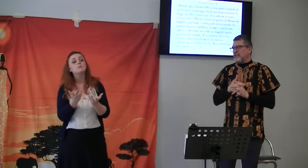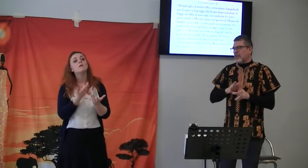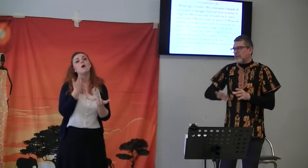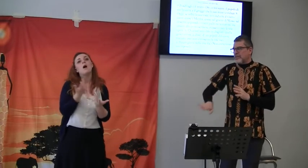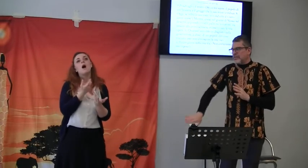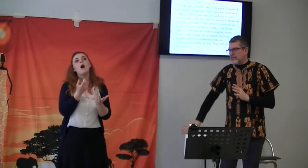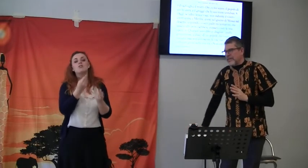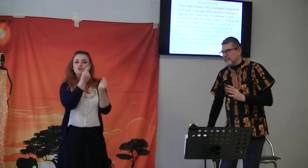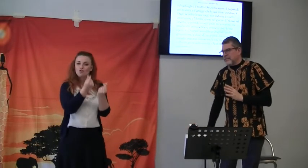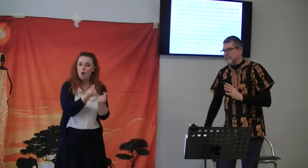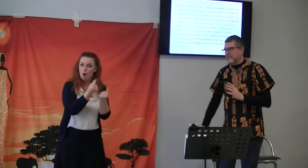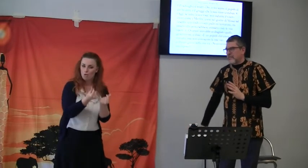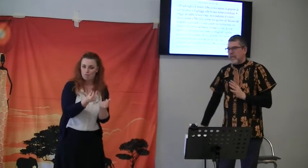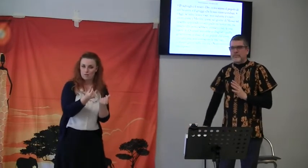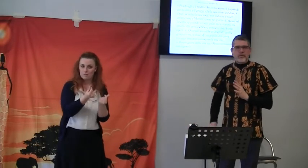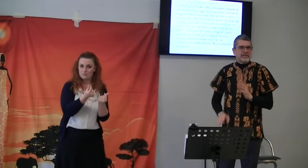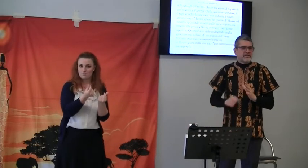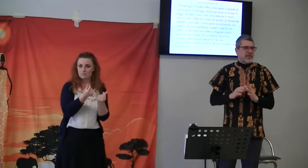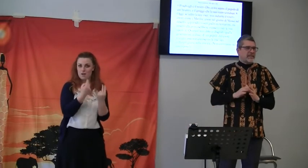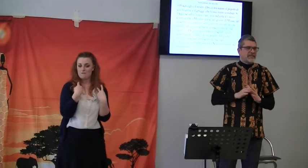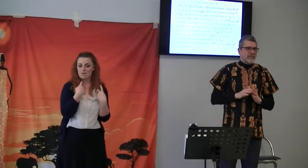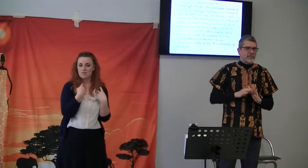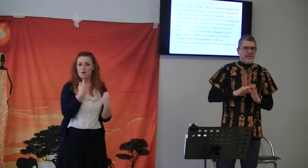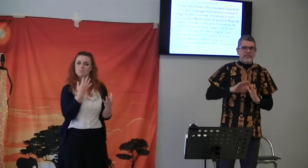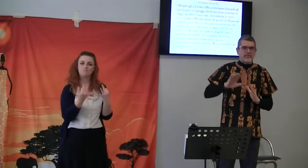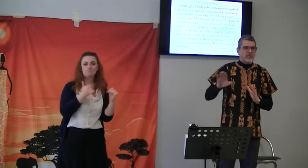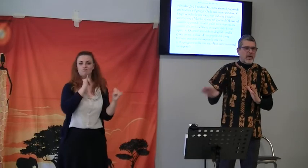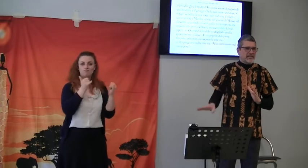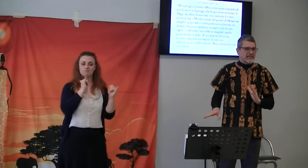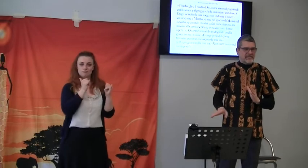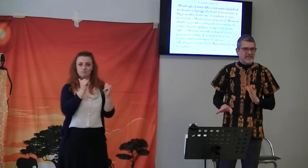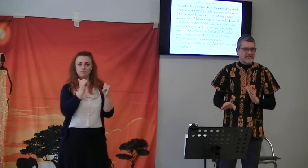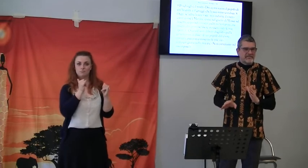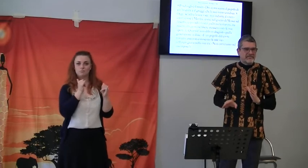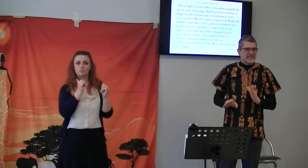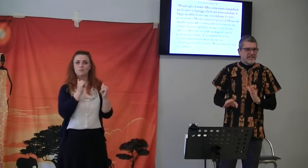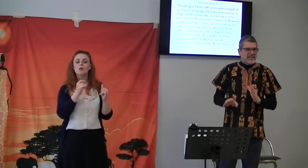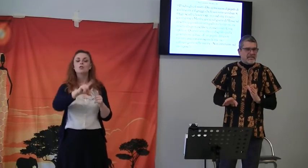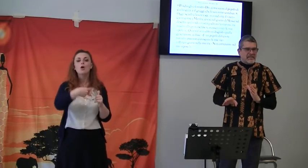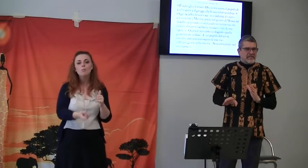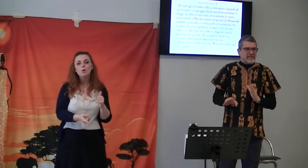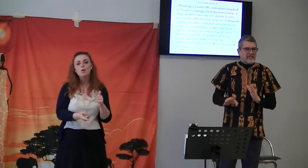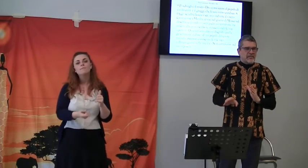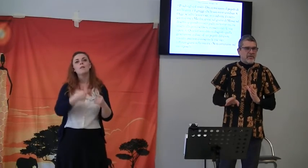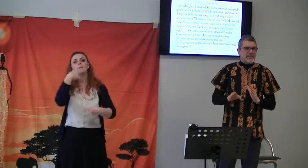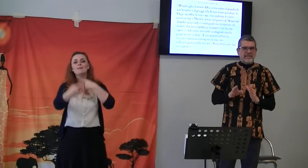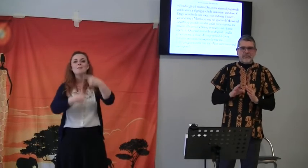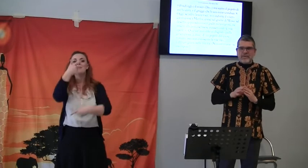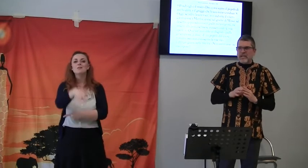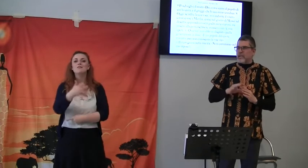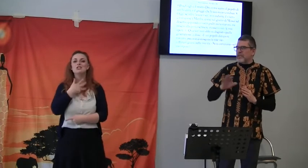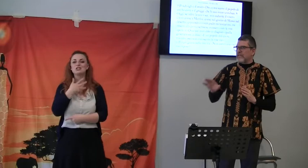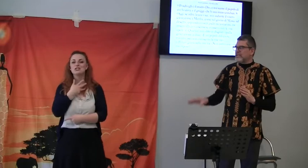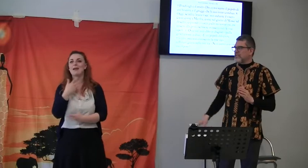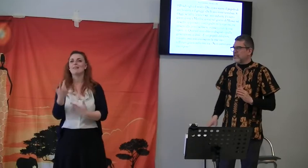E Dio l'abbiamo messo da parte. E poi ci lamentiamo perché abbiamo i guai nella vita. Poi ci lamentiamo